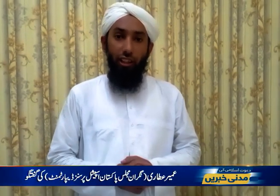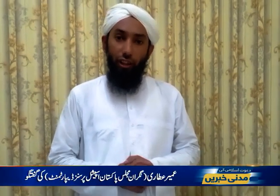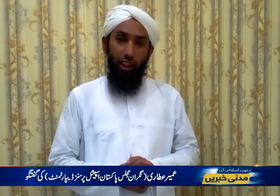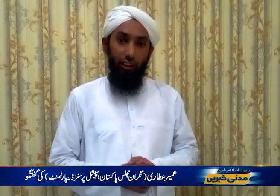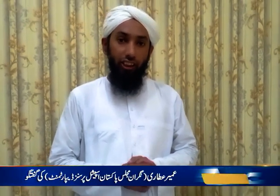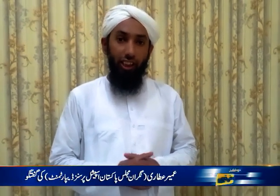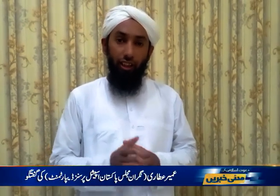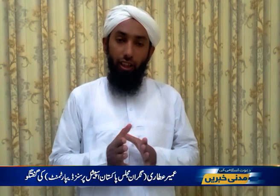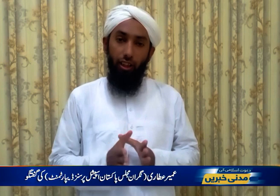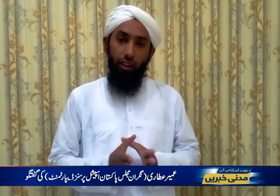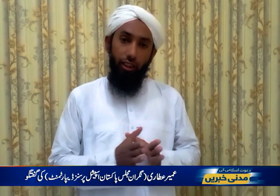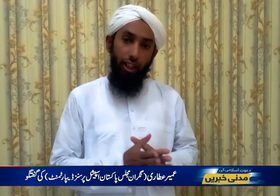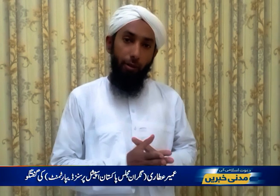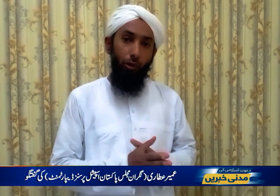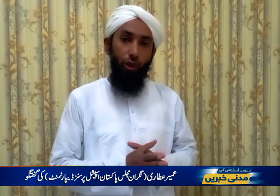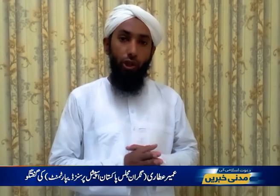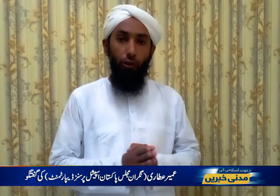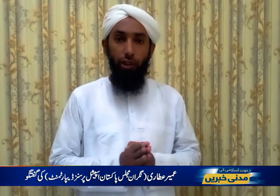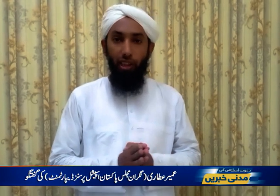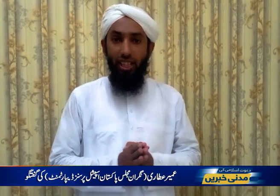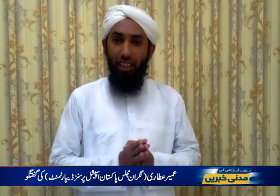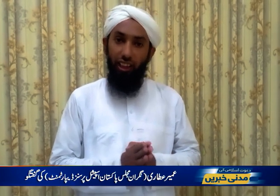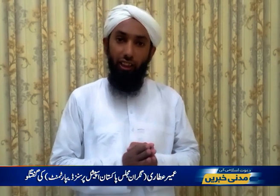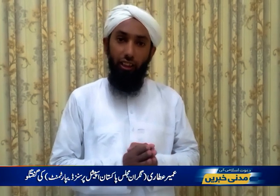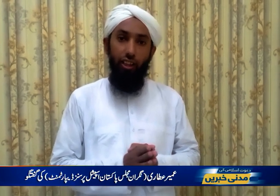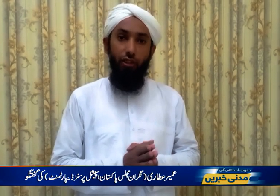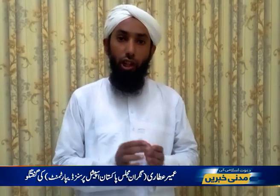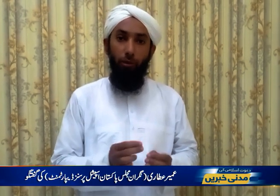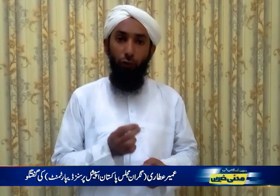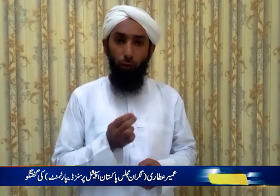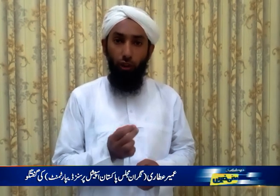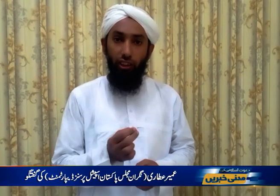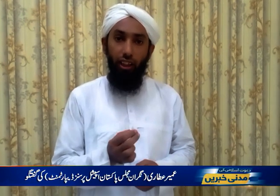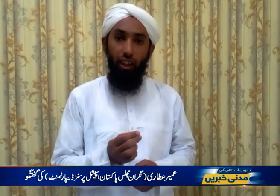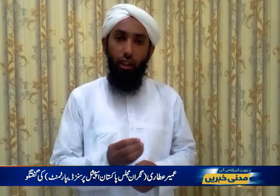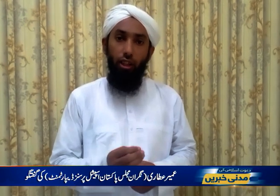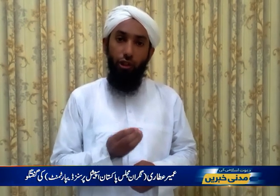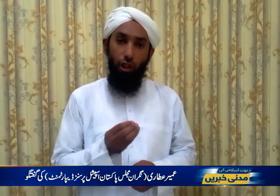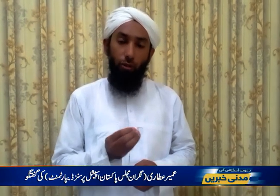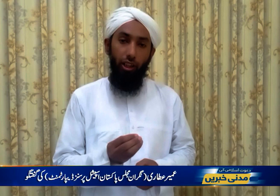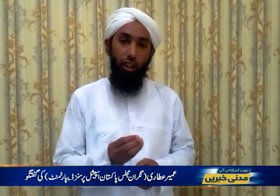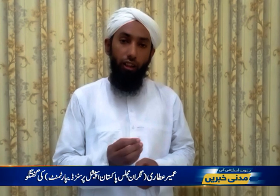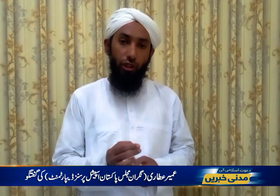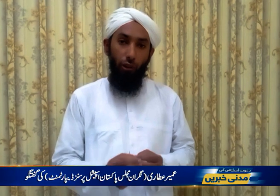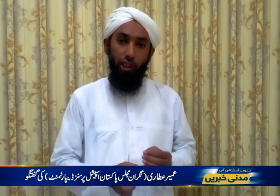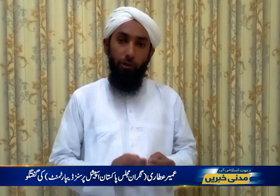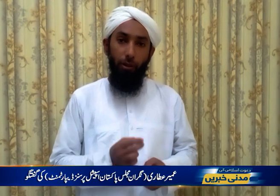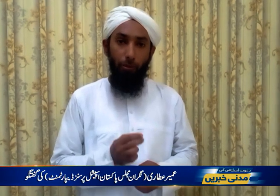7 ڈے کا، جس کے اندر اسلامی بھائیوں کو اشاروں کی زبان سکھائی جاتی ہے۔ اشاروں میں گفتگو کا طریقہ، اشاروں میں نعت، اشاروں کی زبان میں